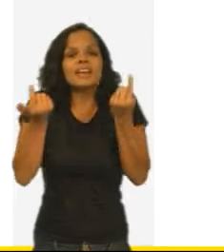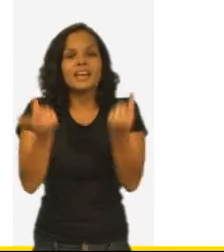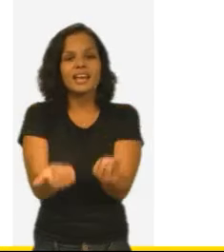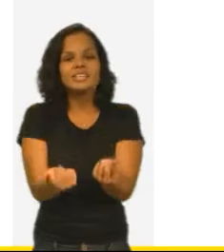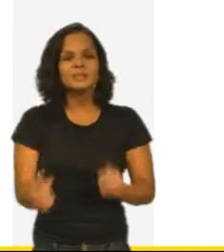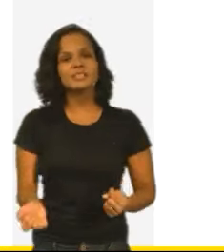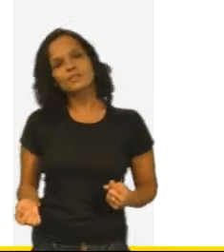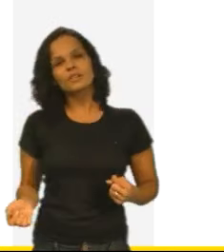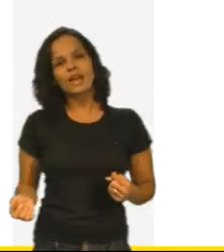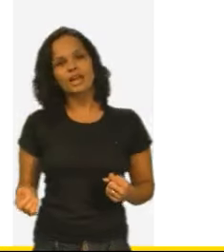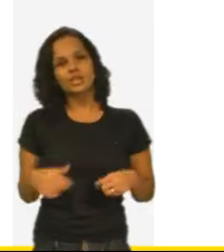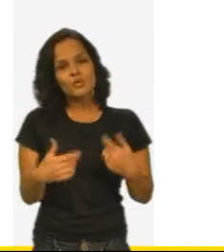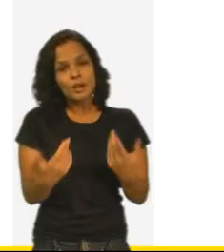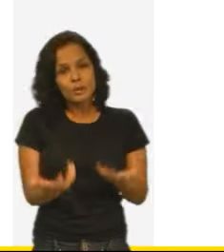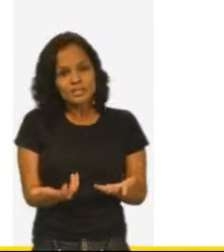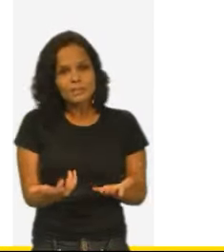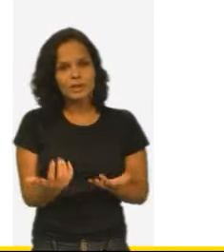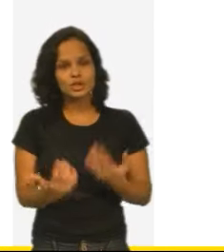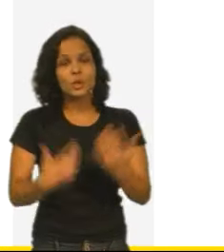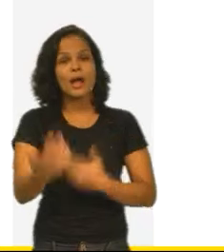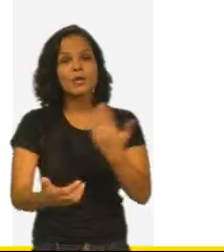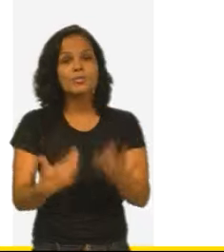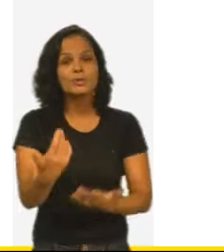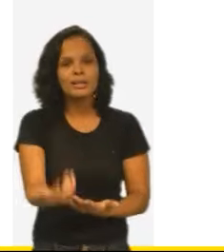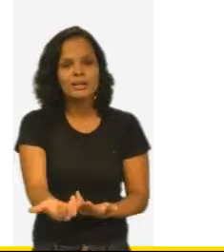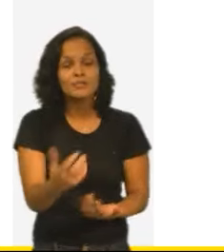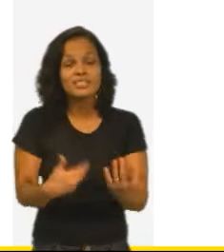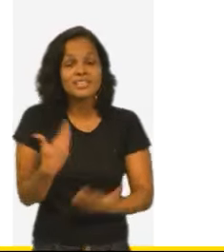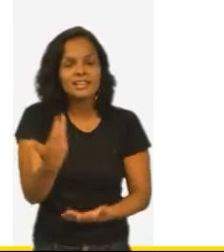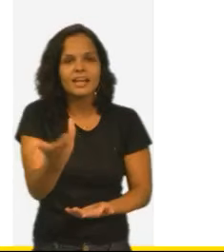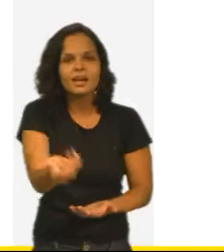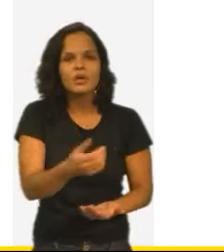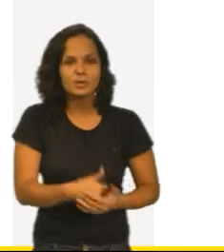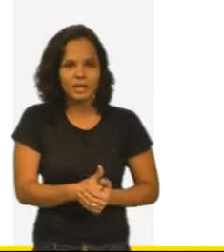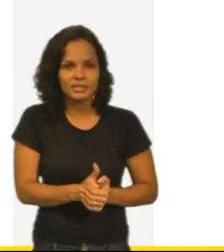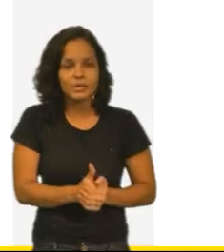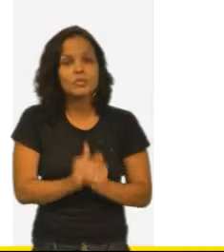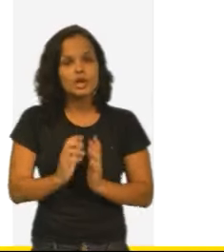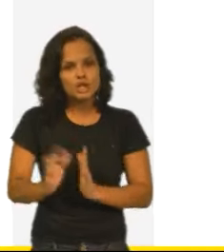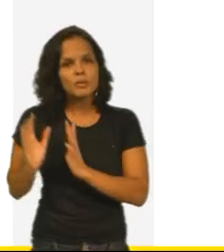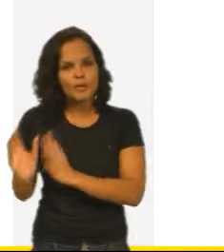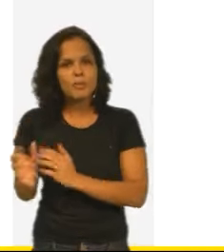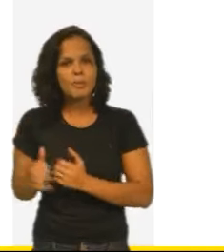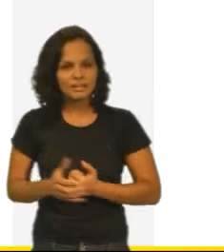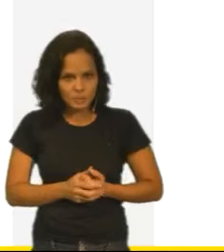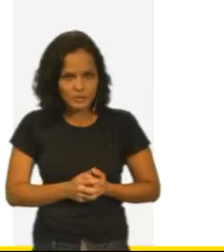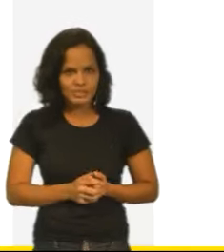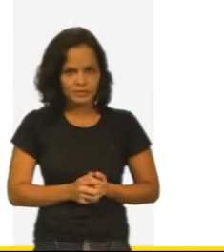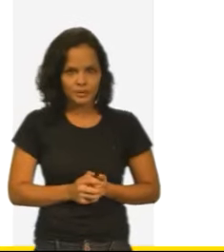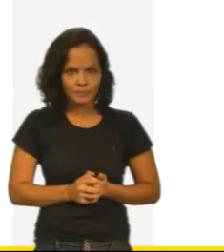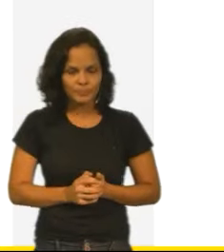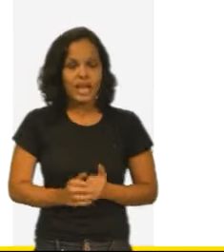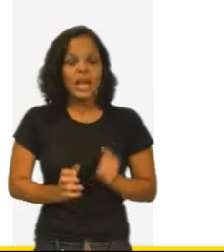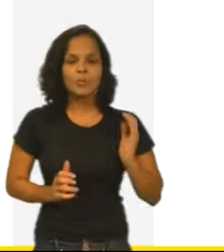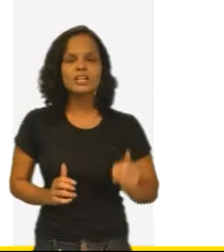a expressividade, o valor semântico, facilitar a comunicação de uma forma mais específica. Quando a